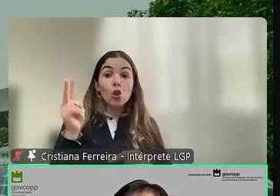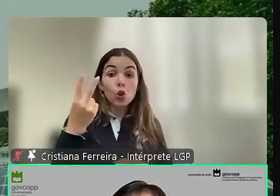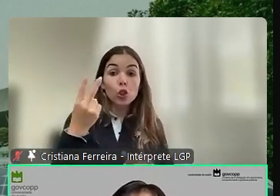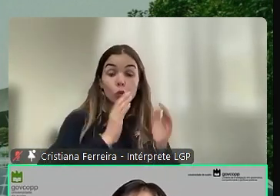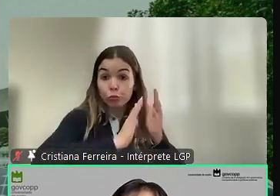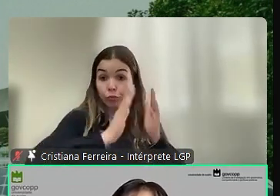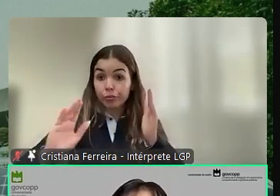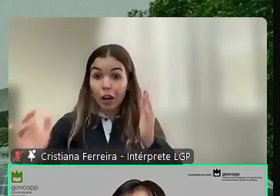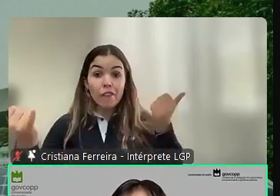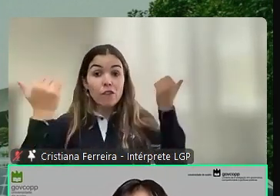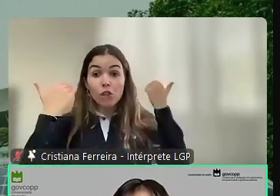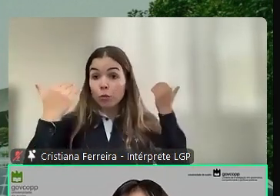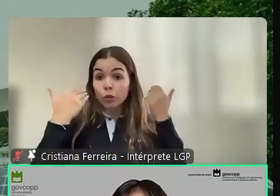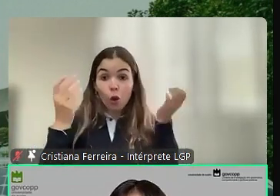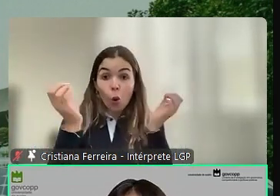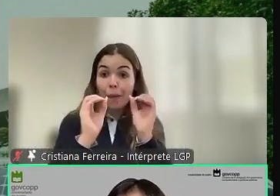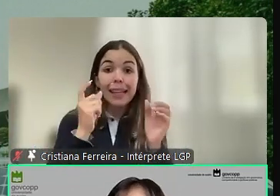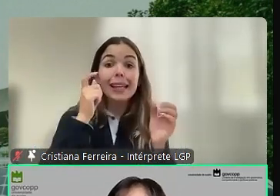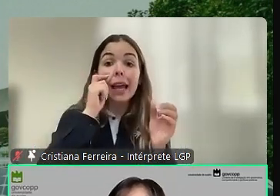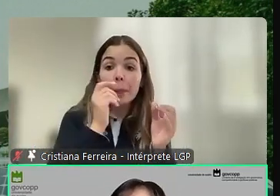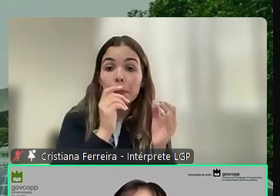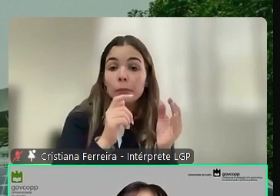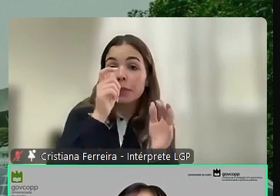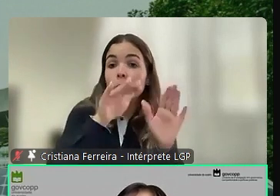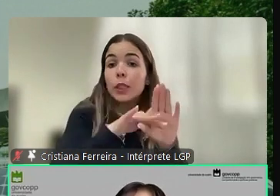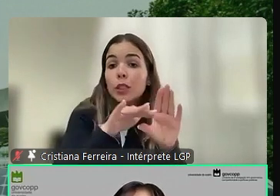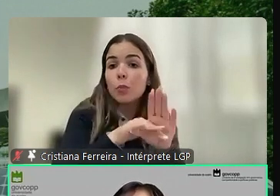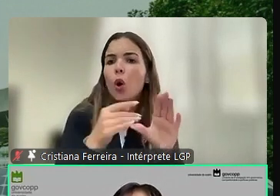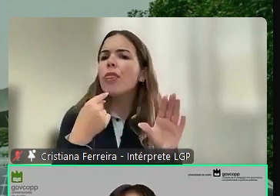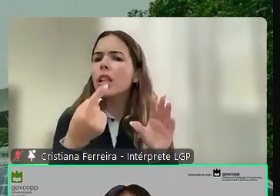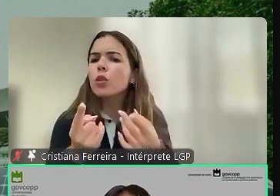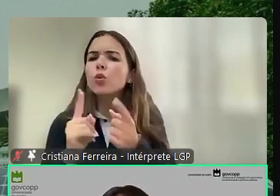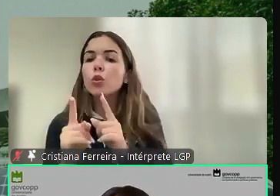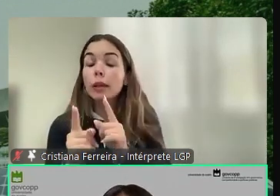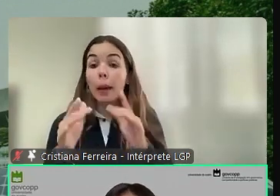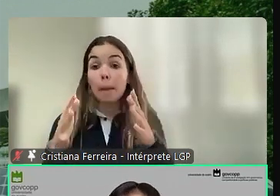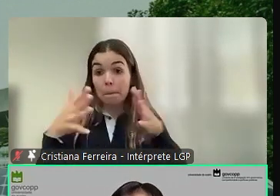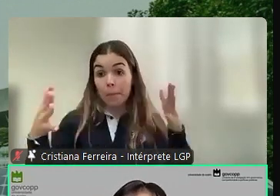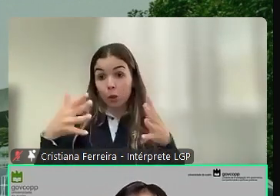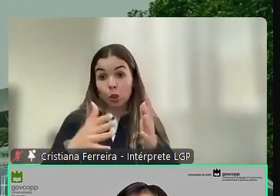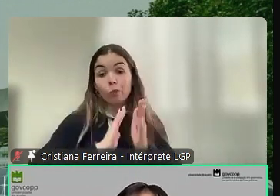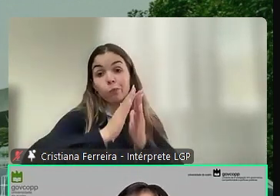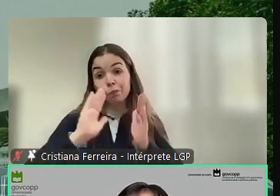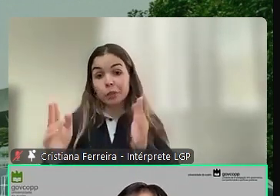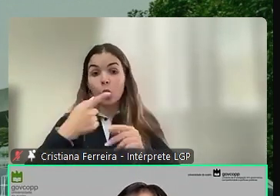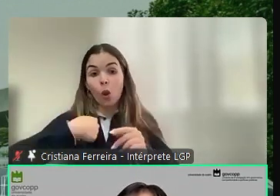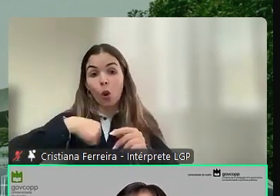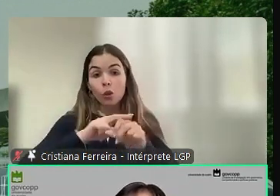havia informação sobre quem participou e o que disseram, e na maioria dos processos que